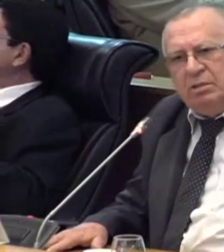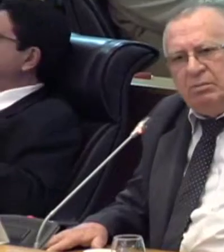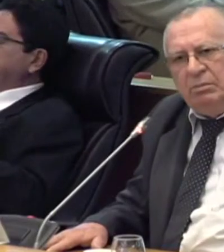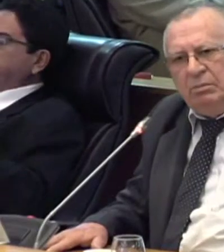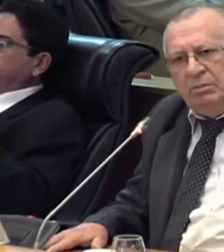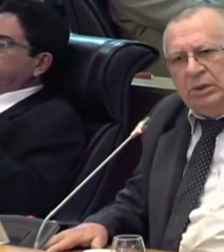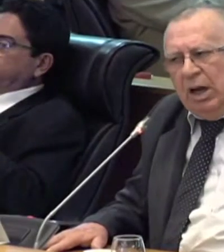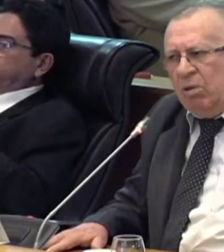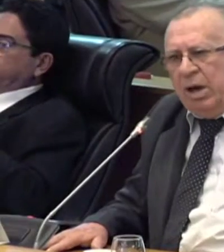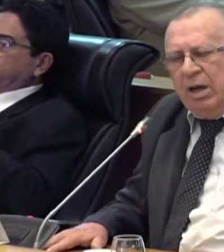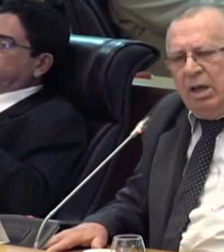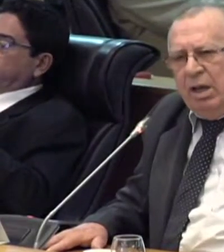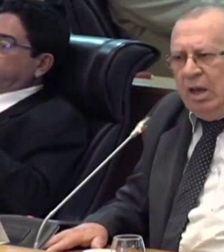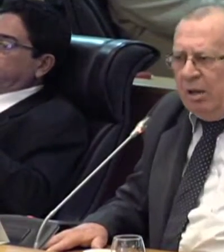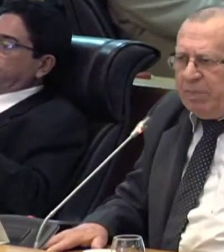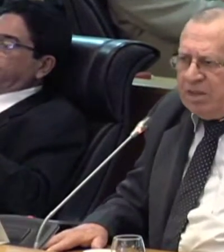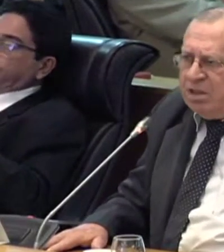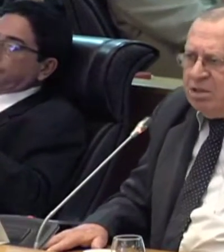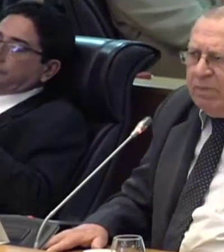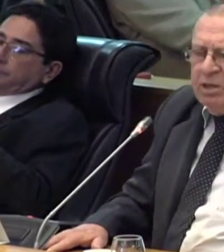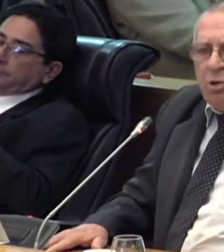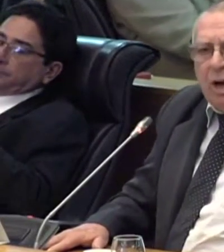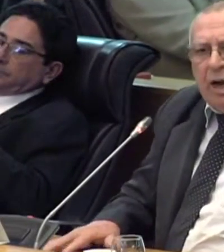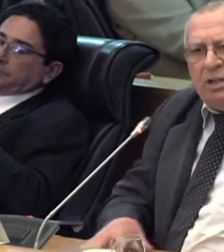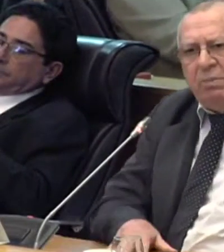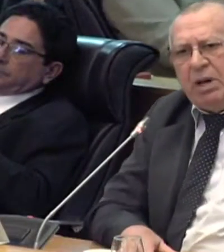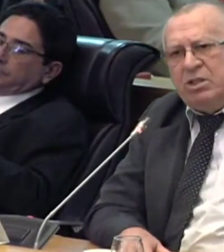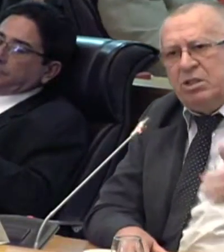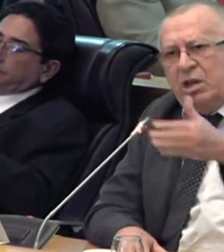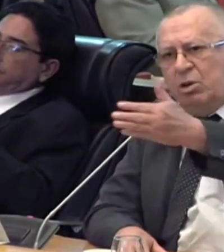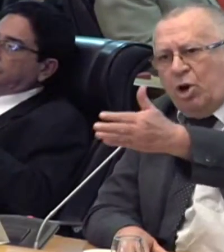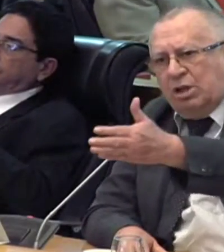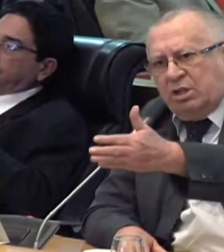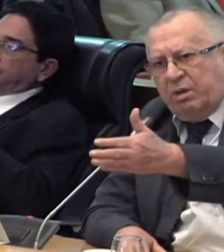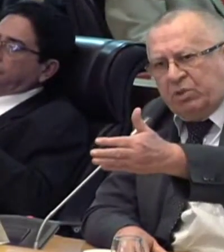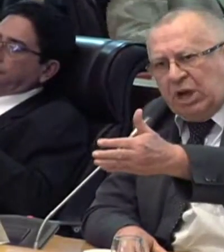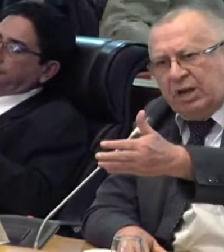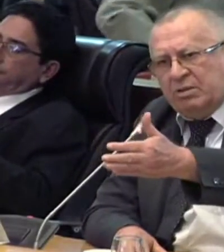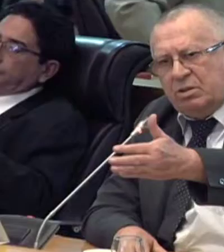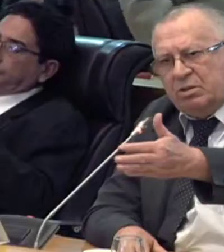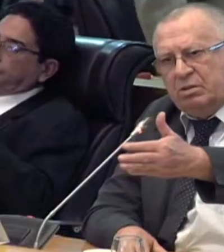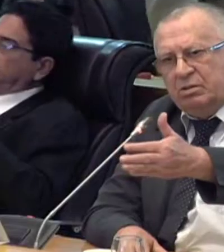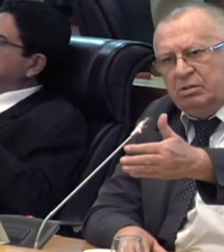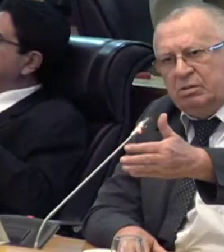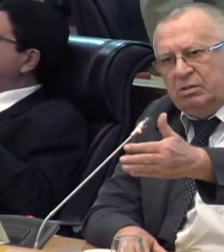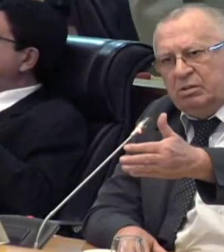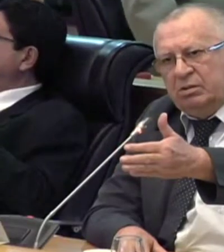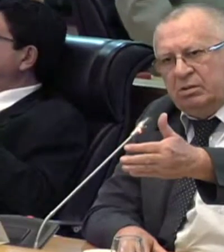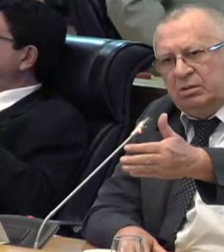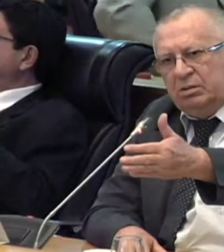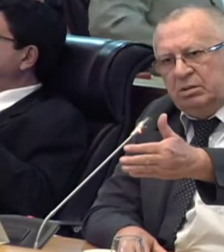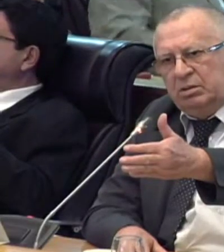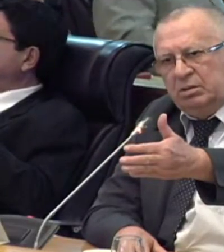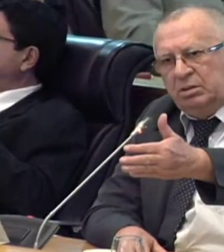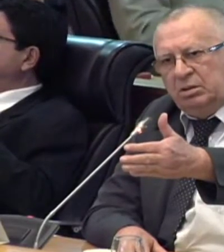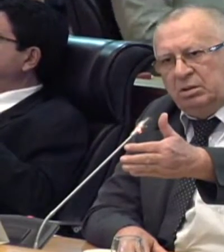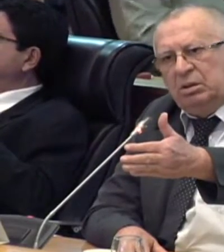Alagoas. Agora, é preciso mais coragem, é preciso que nós, deputados,